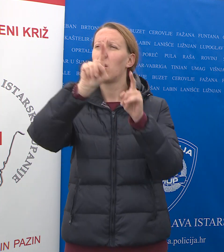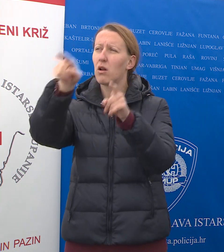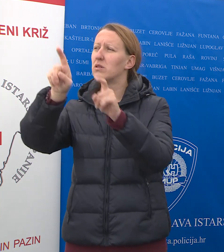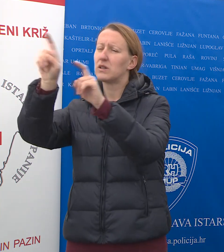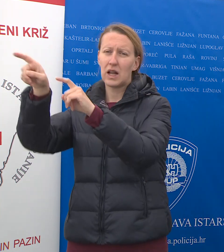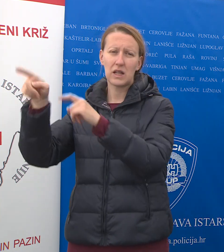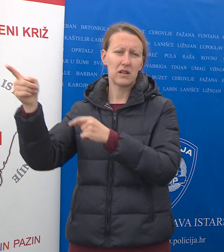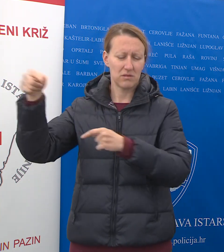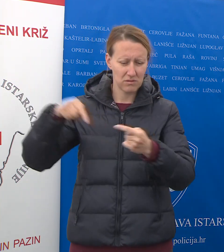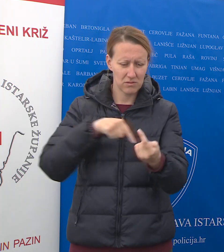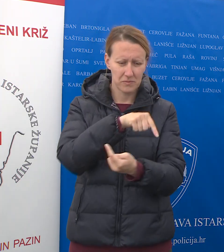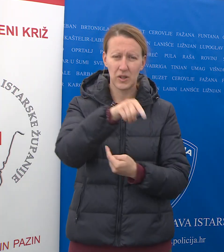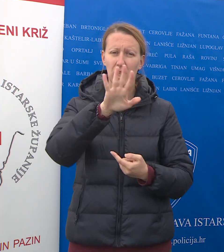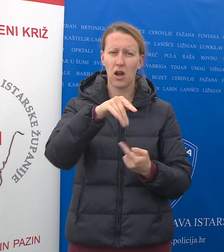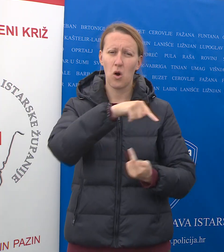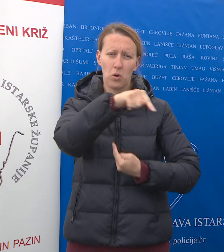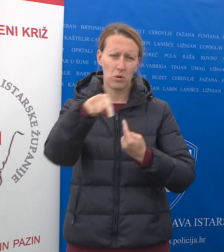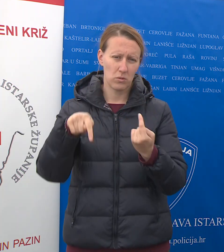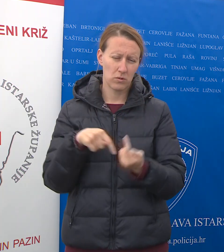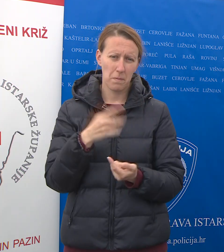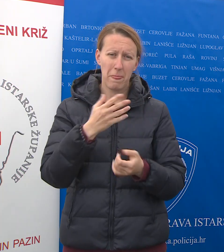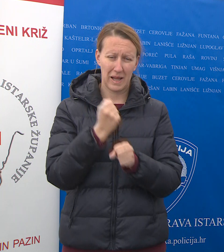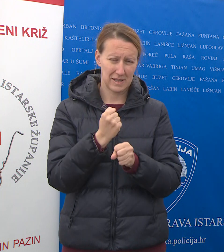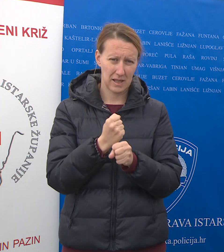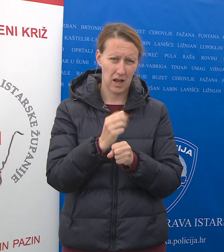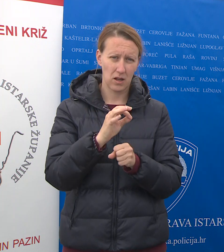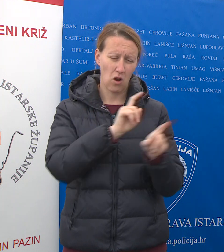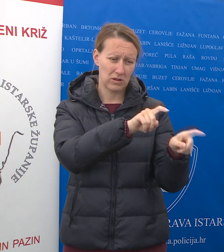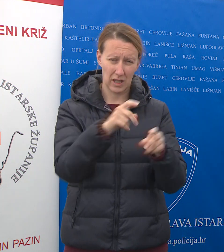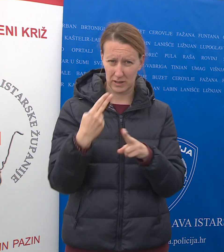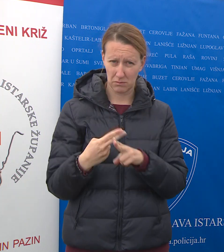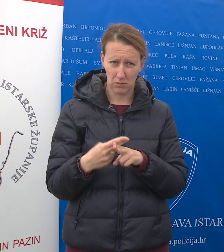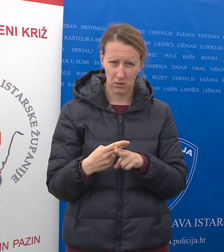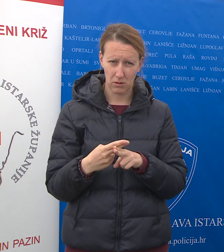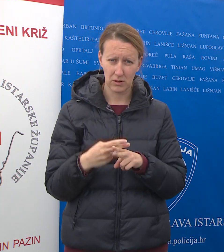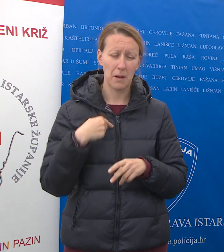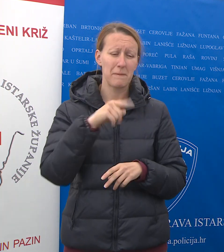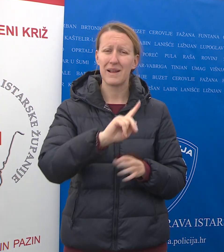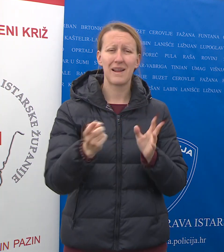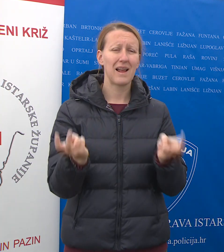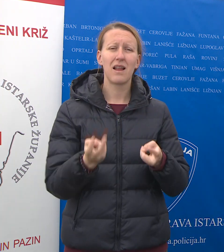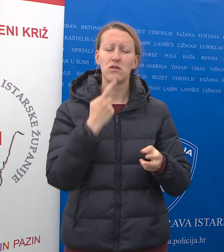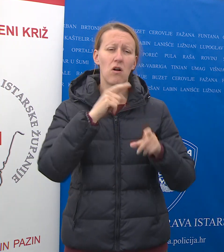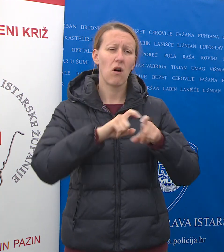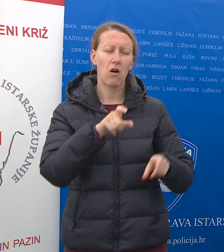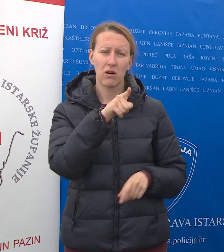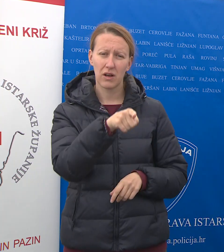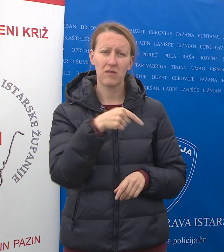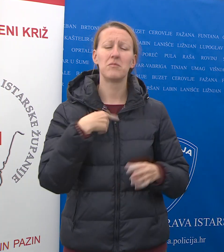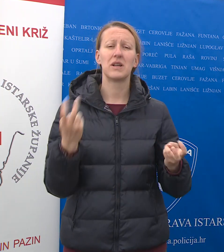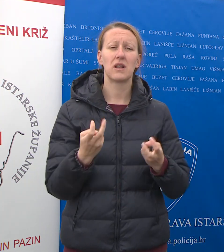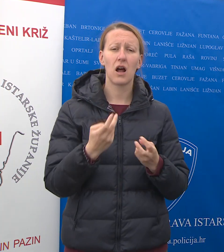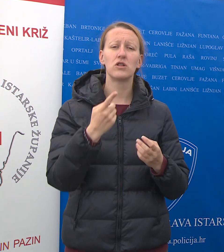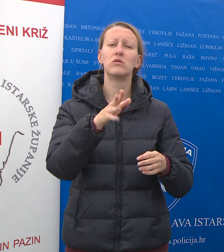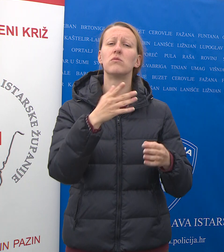i ovaj od onoga i tako u nizu. Kad se radi o zaraznim bolestima, mi ne tražimo krivca. Mi